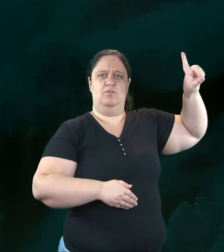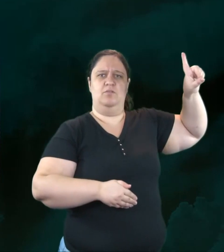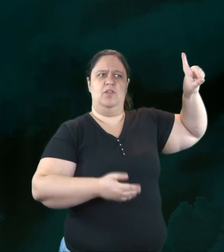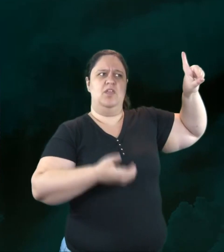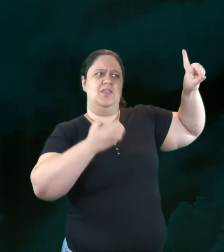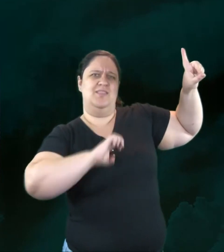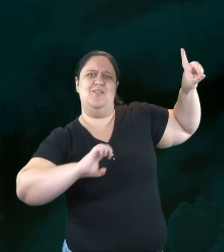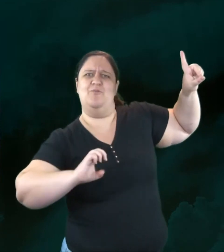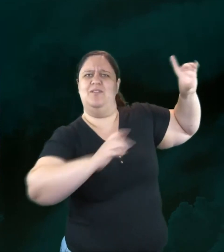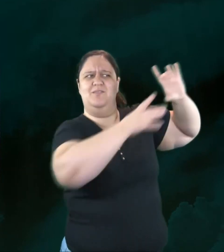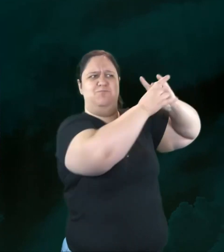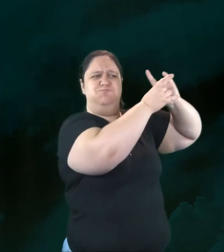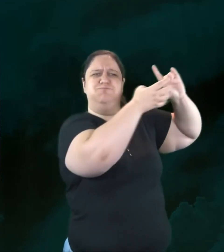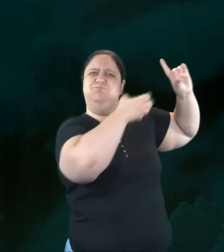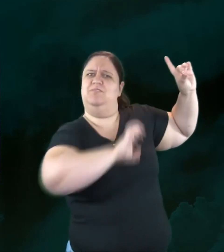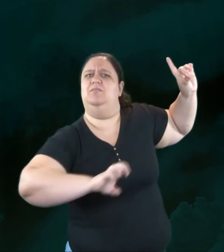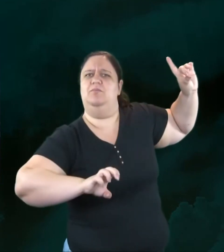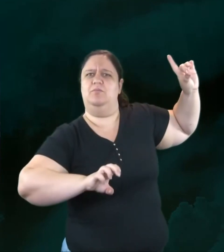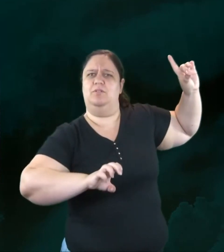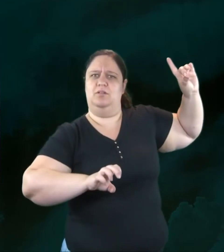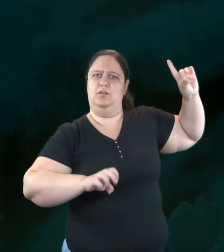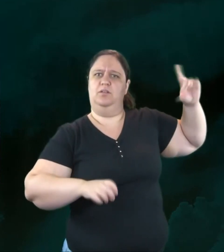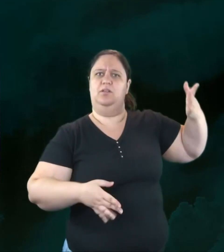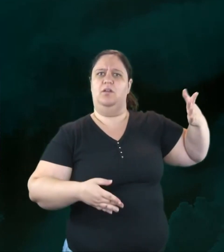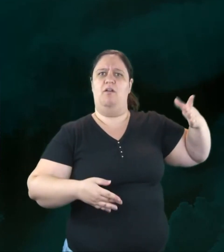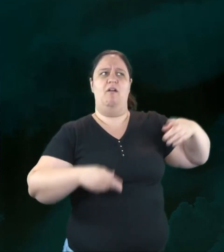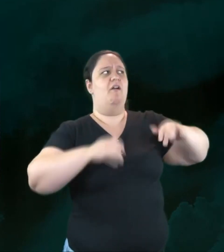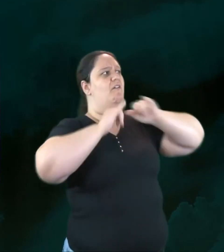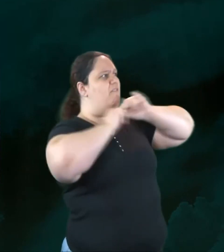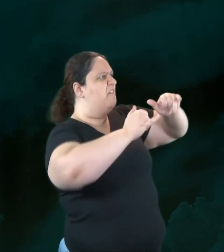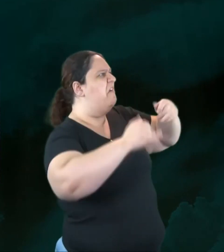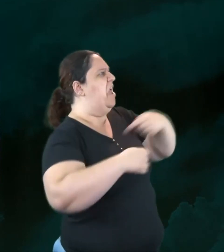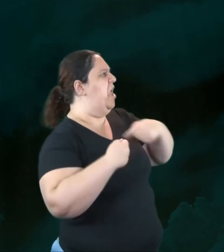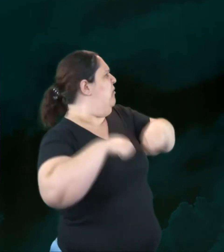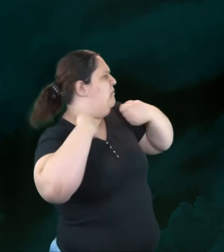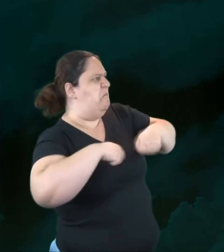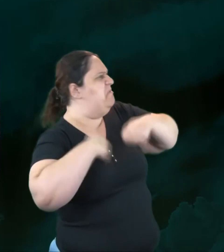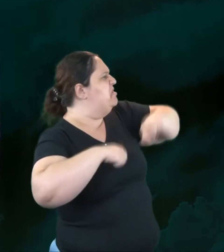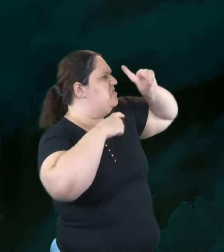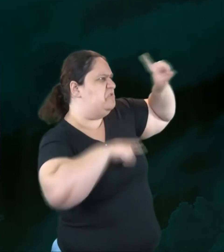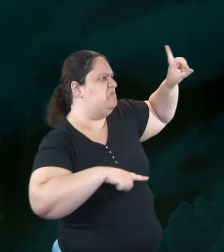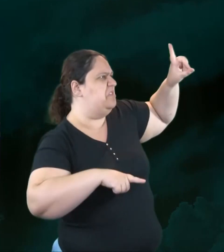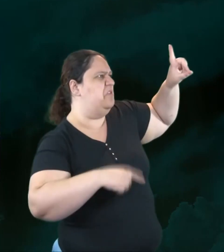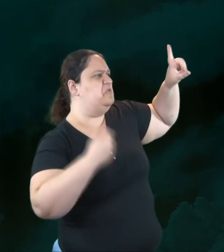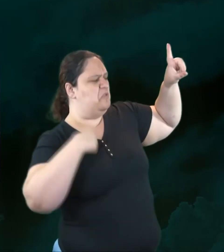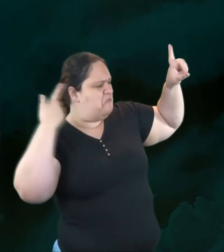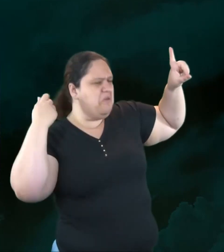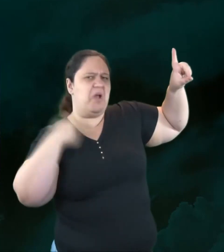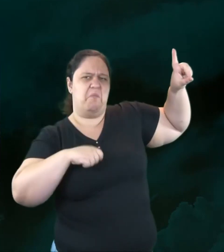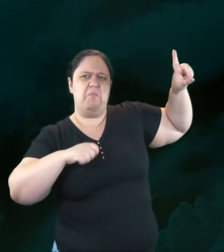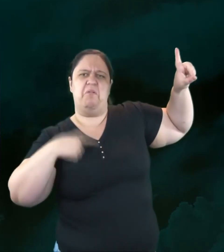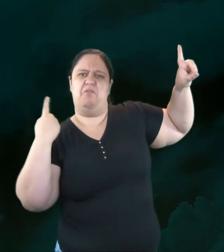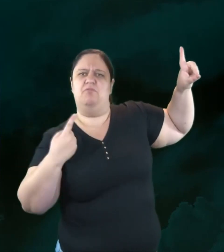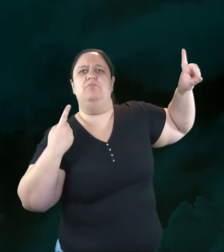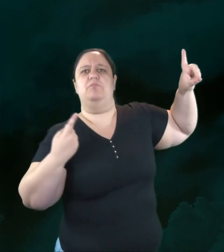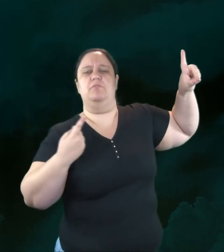independência, declaração de que o homem não precisa de Deus. Eu vou mostrar um